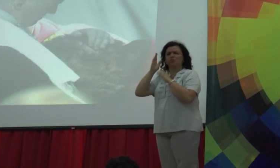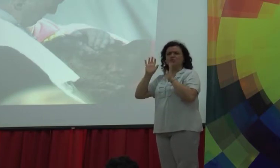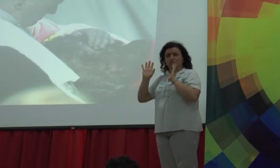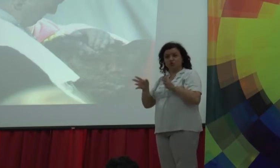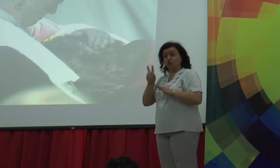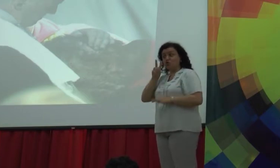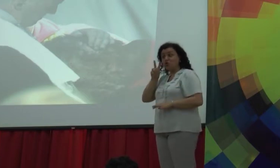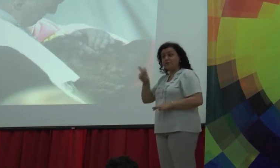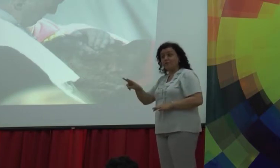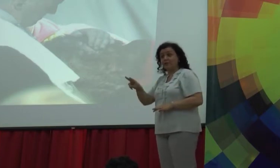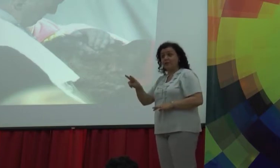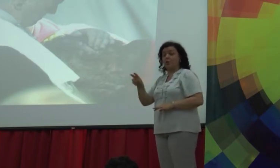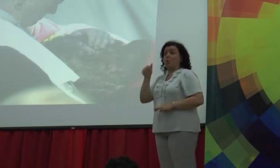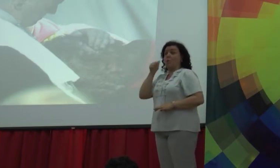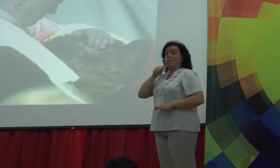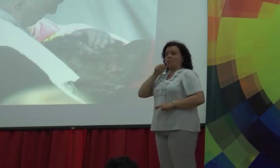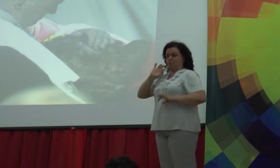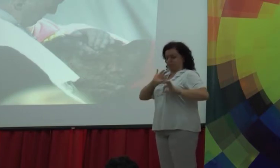na Europa existem